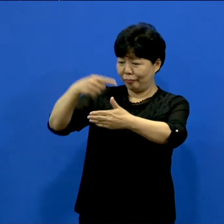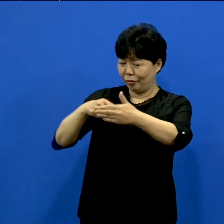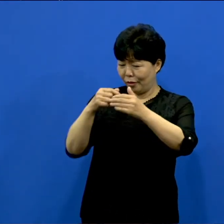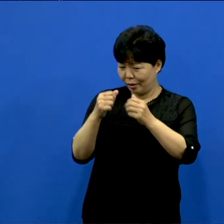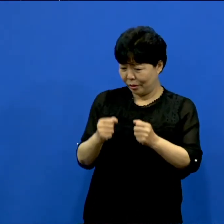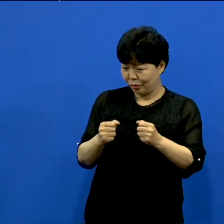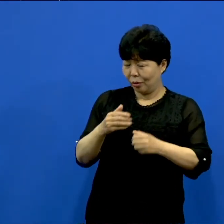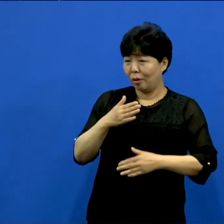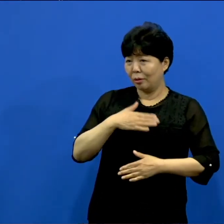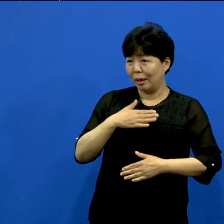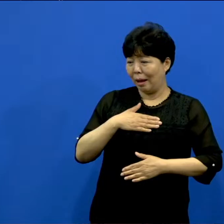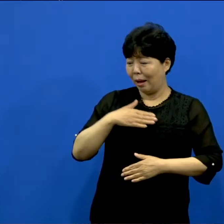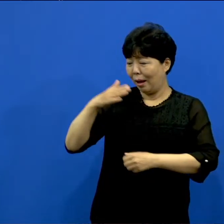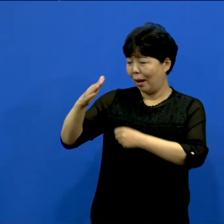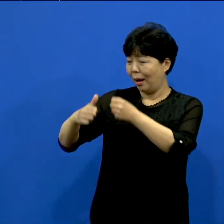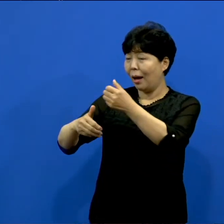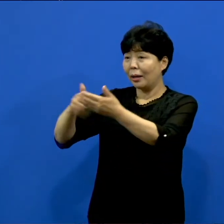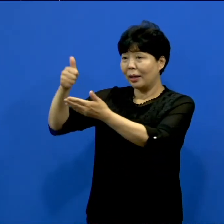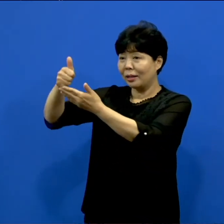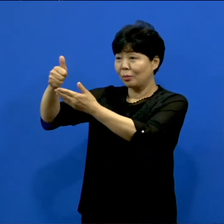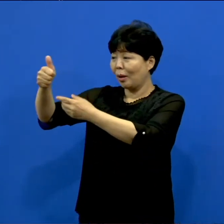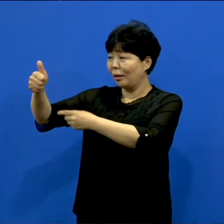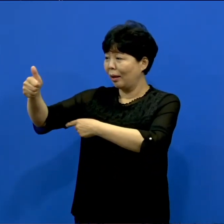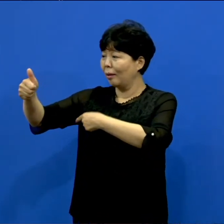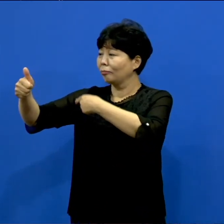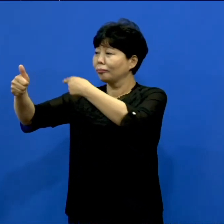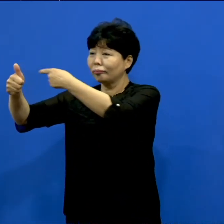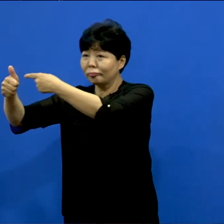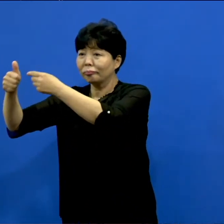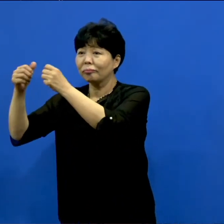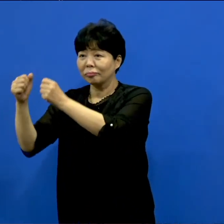완전히 신비적 합의를 이루는 관계가 됩니다.